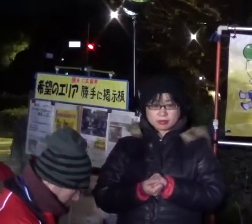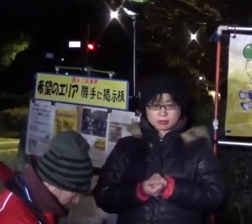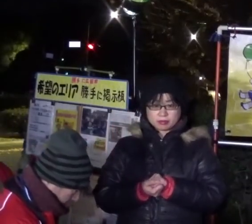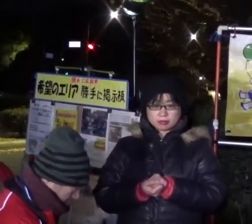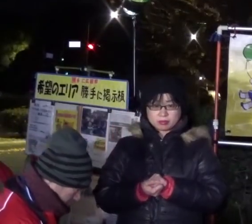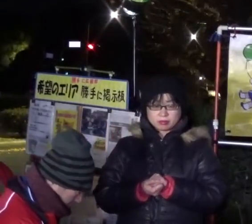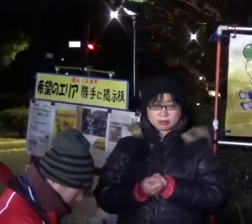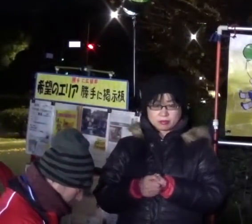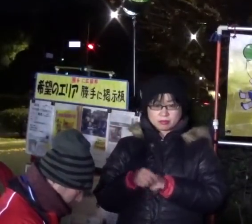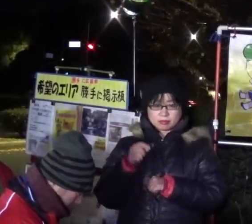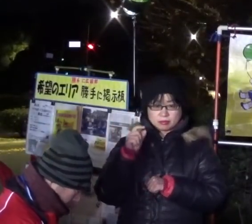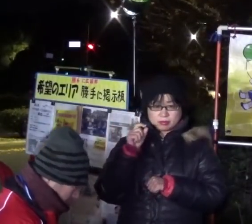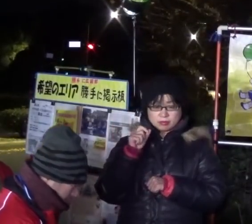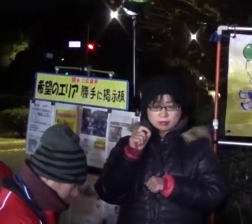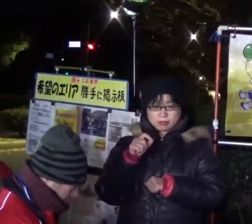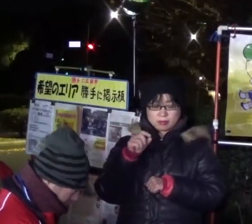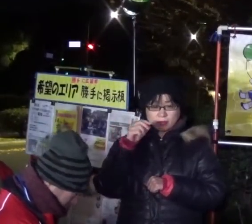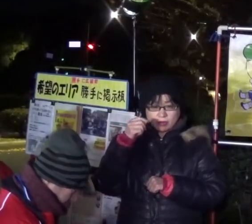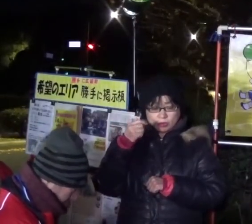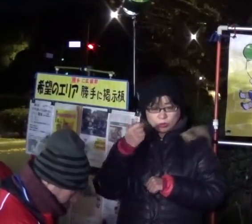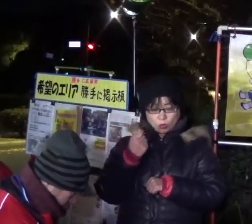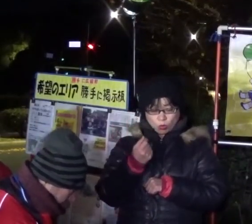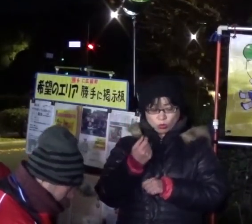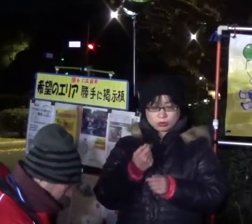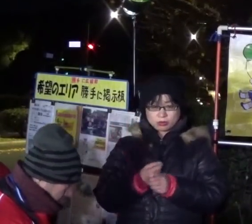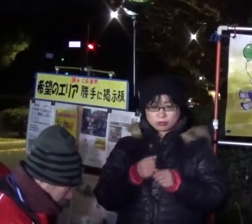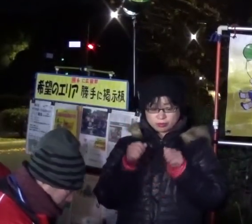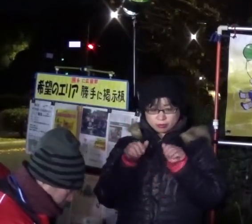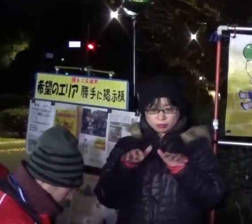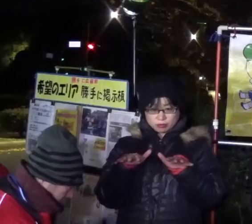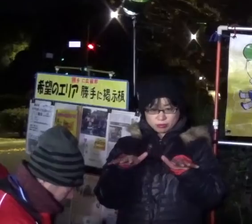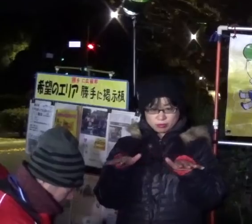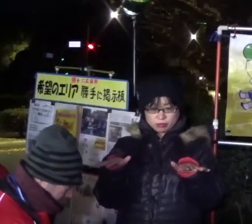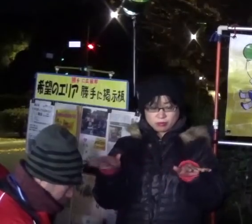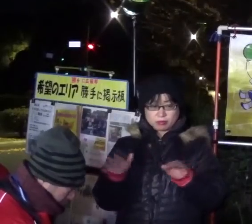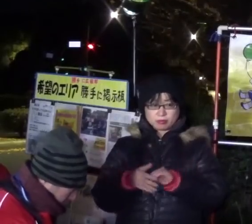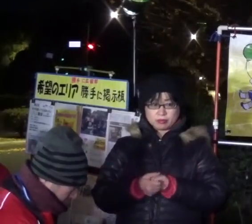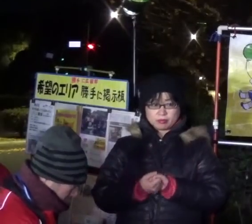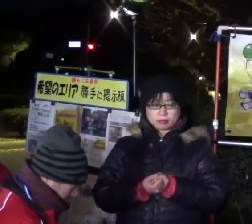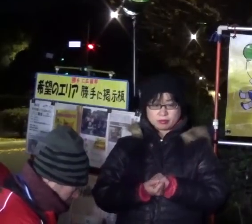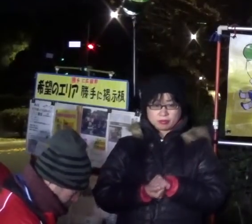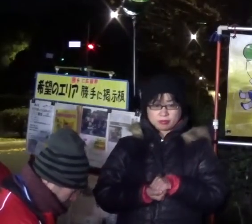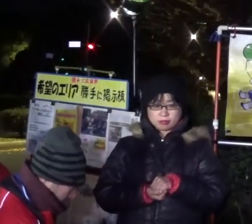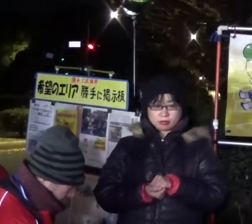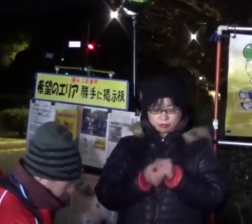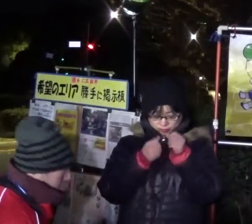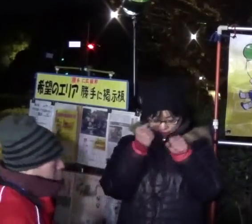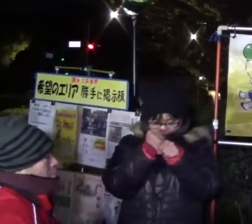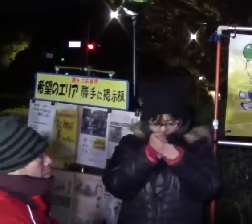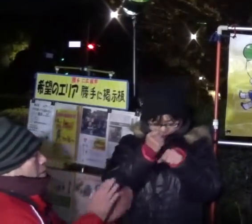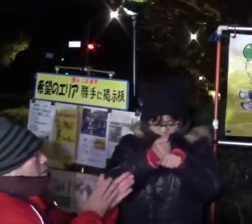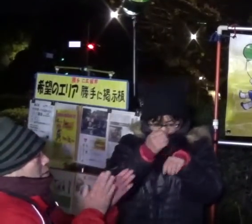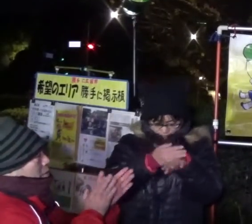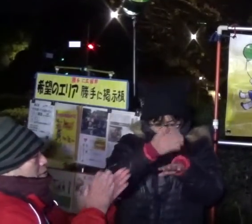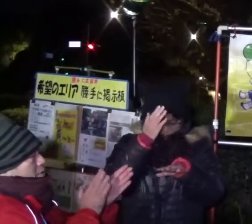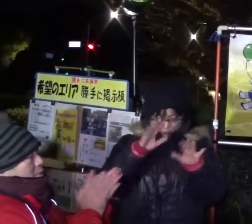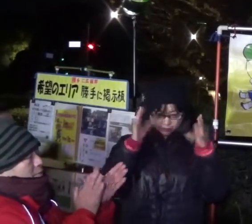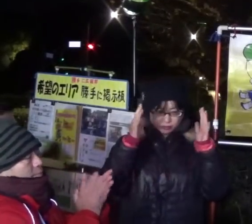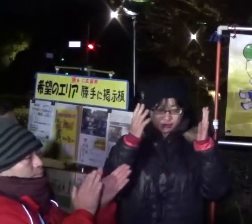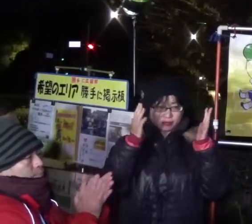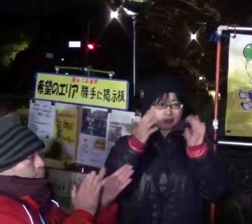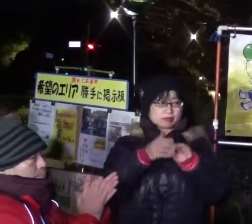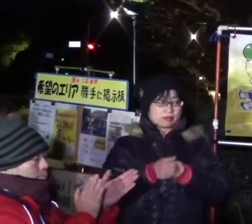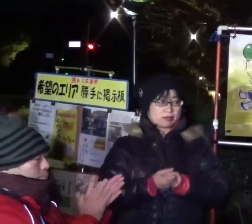少しずつ少しずつ響いてる。お疲れ様でした。